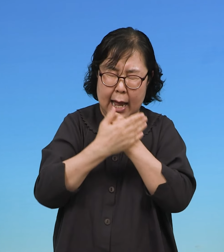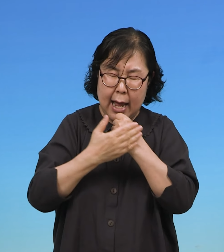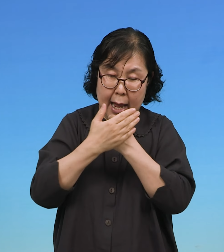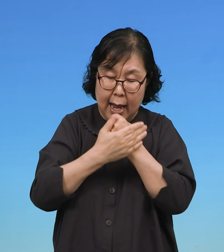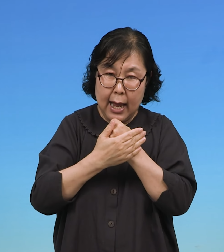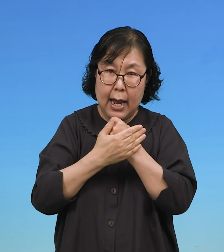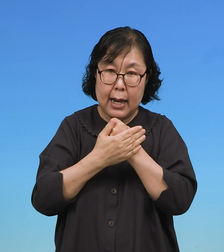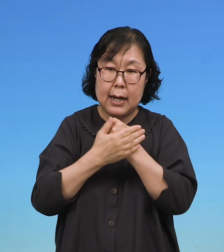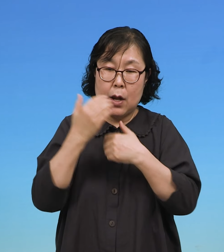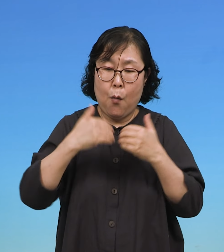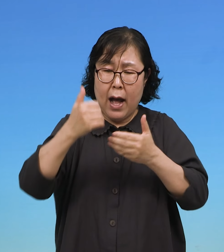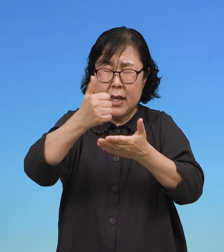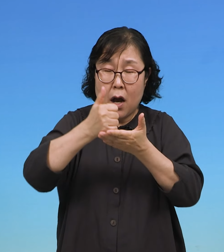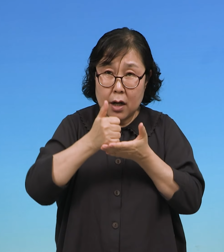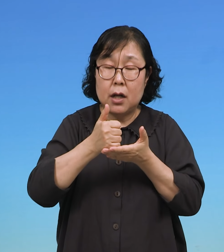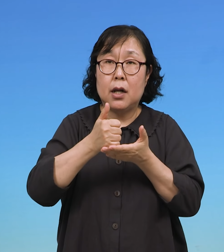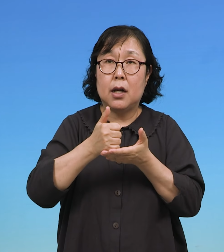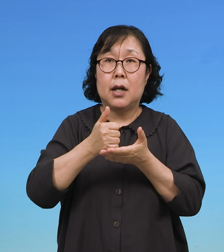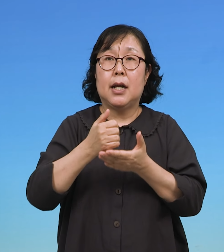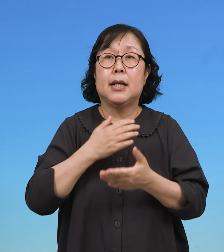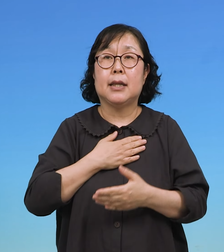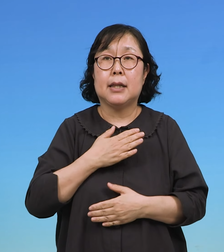은혜 환대, 이제 저도